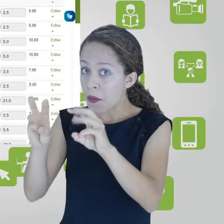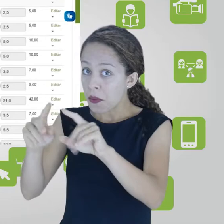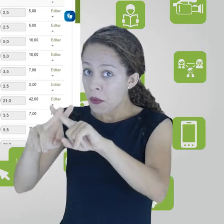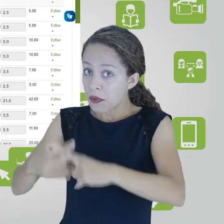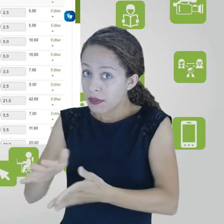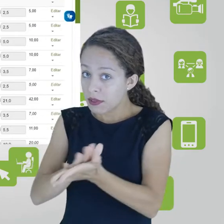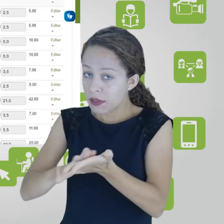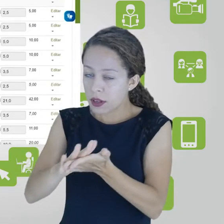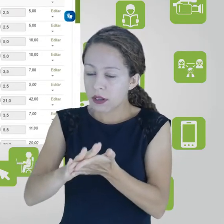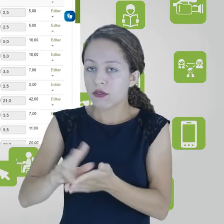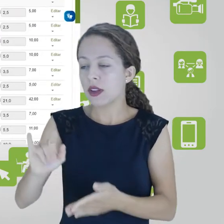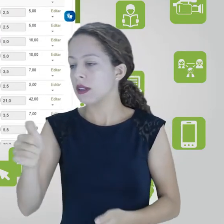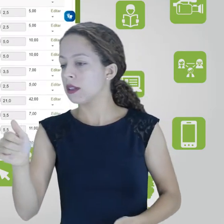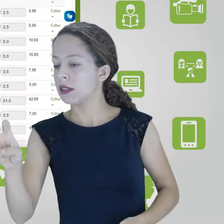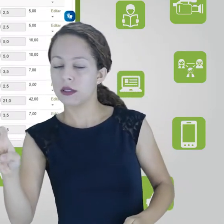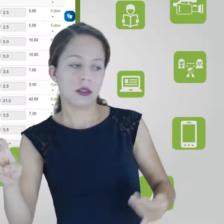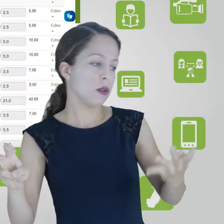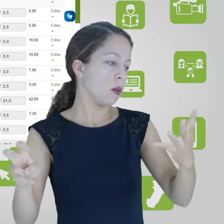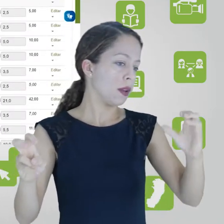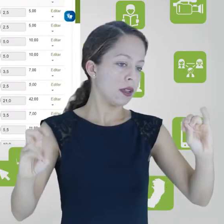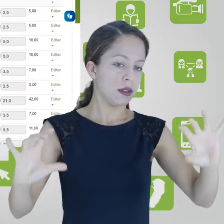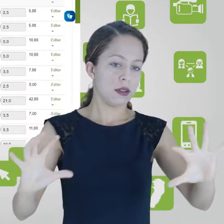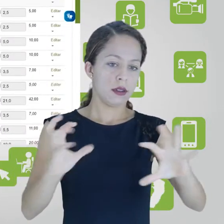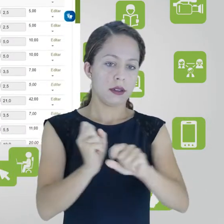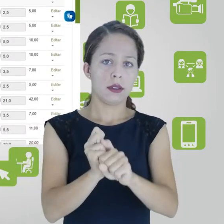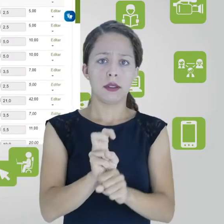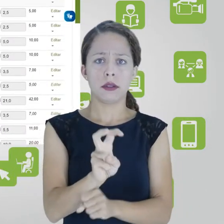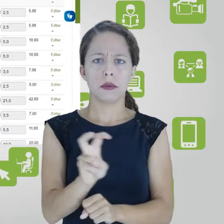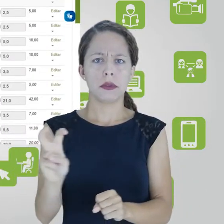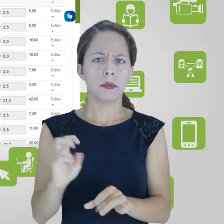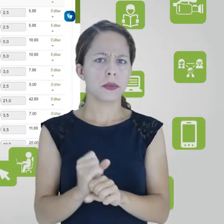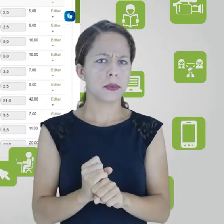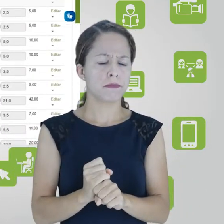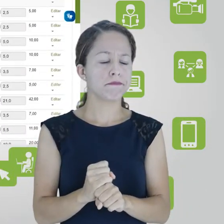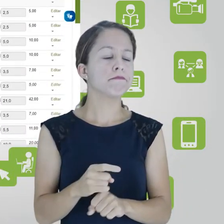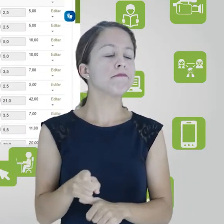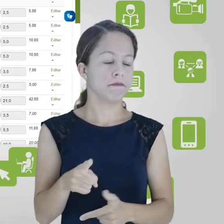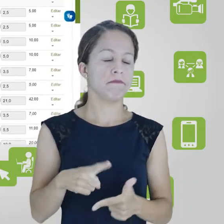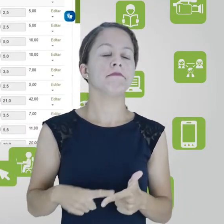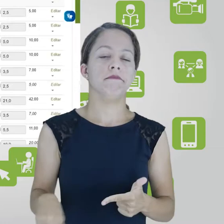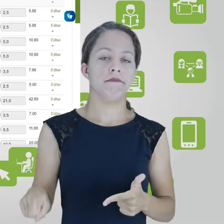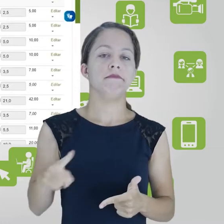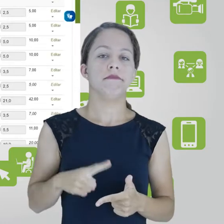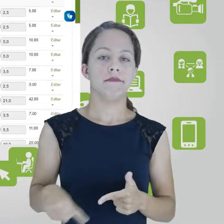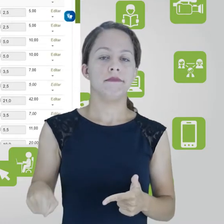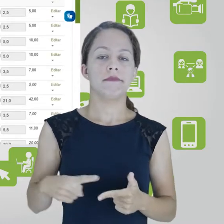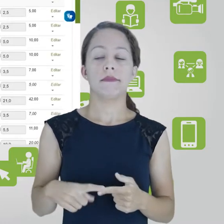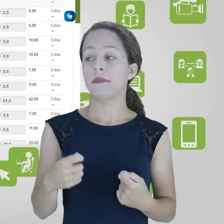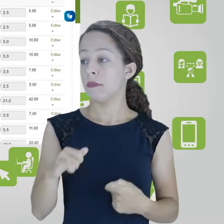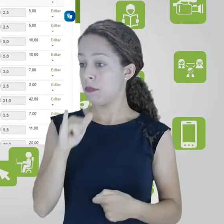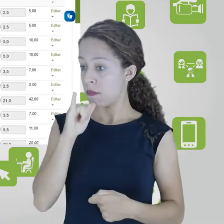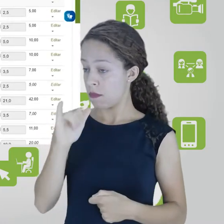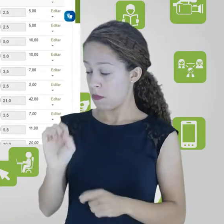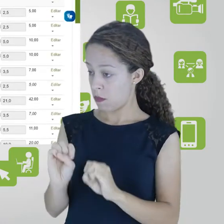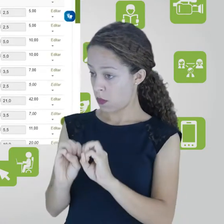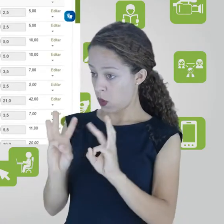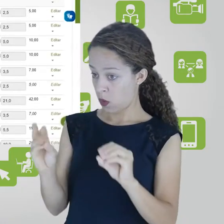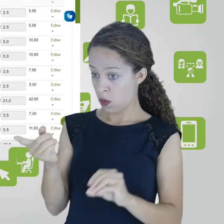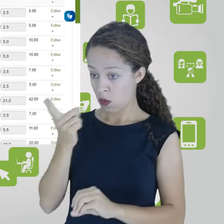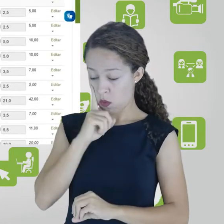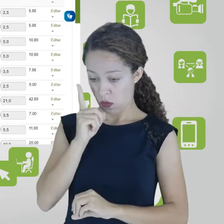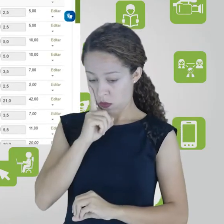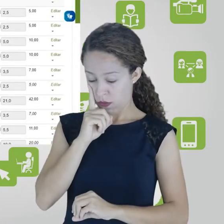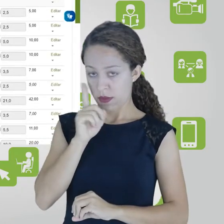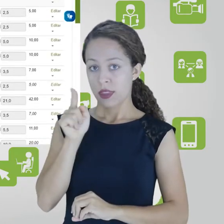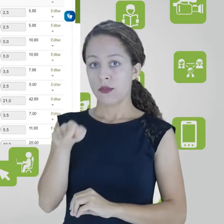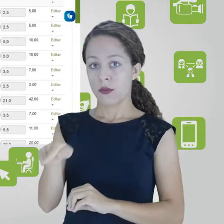vai pegar os 15 pontos daqui, mais o 40, ele vai ficar com 55 pontos. Então isso é um problema. Então eu preciso dizer para o